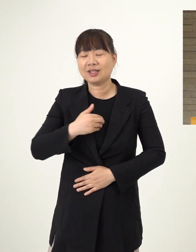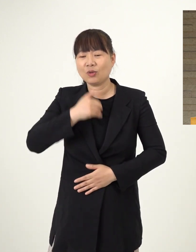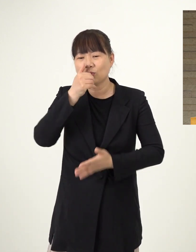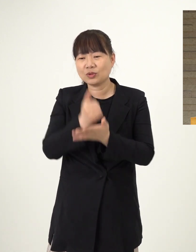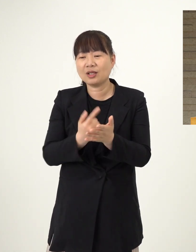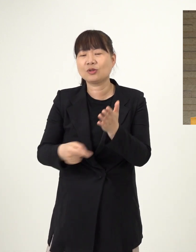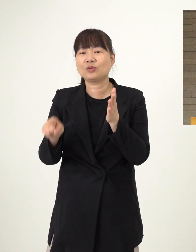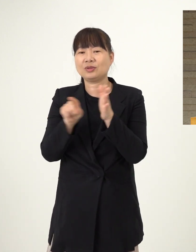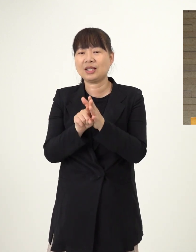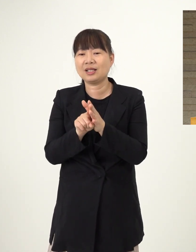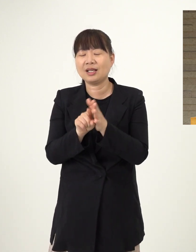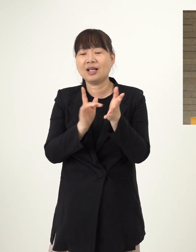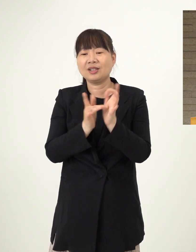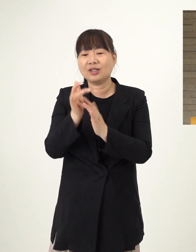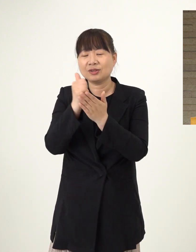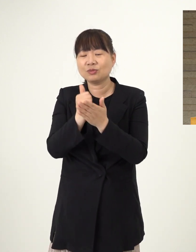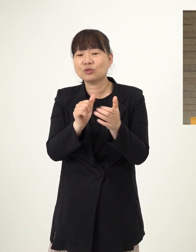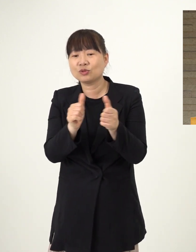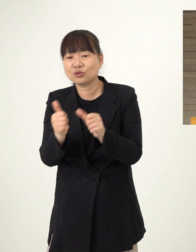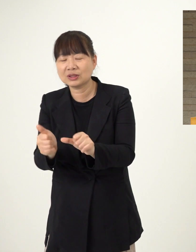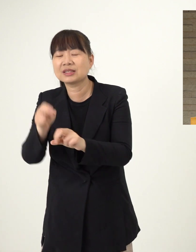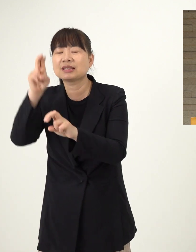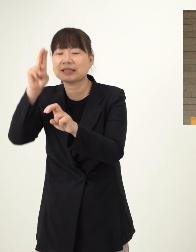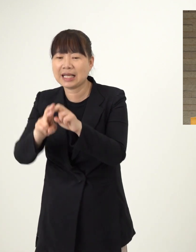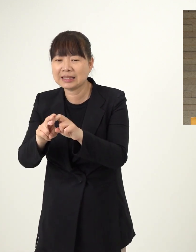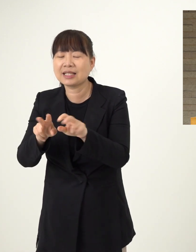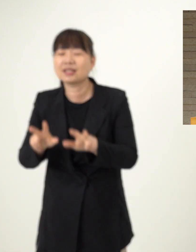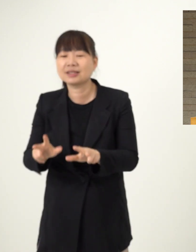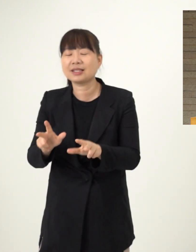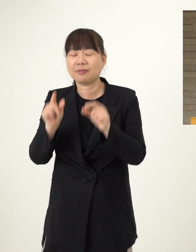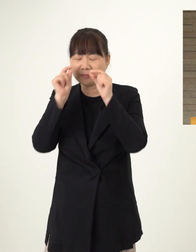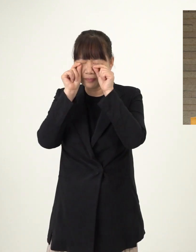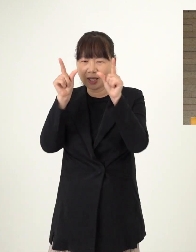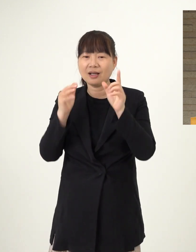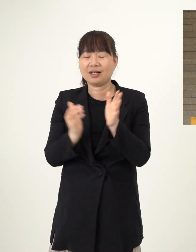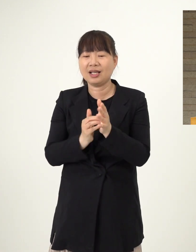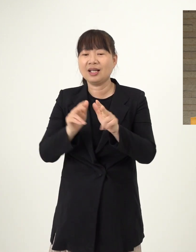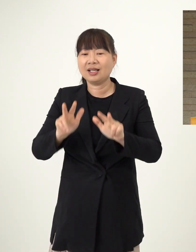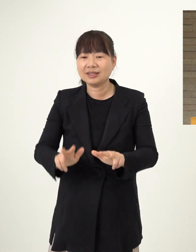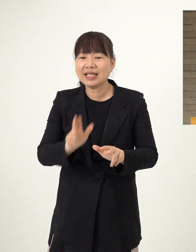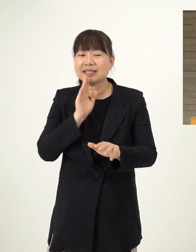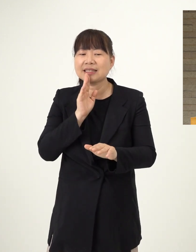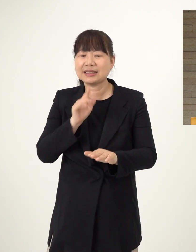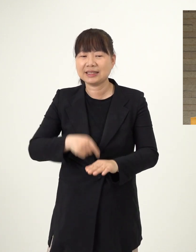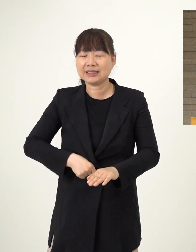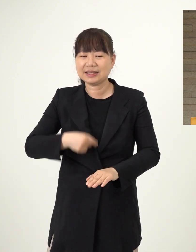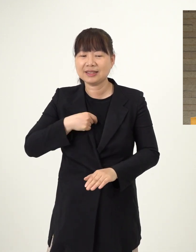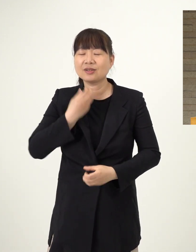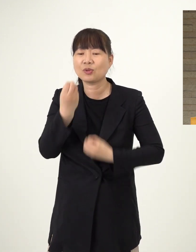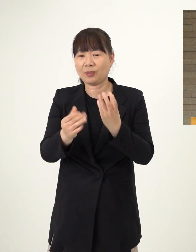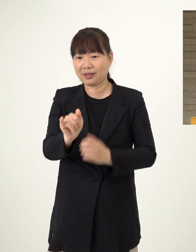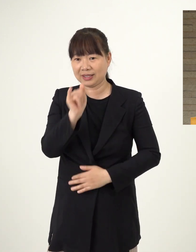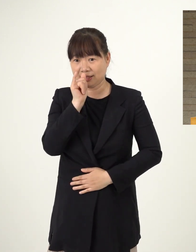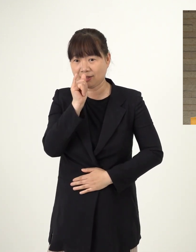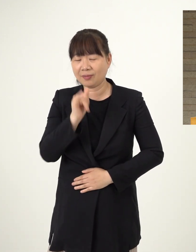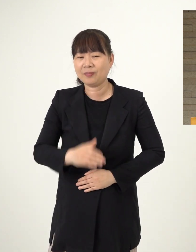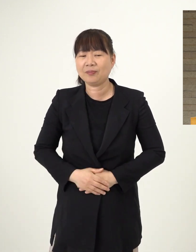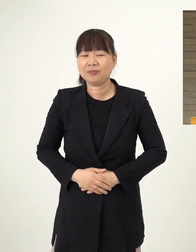위해 예수님이 죽으신 자리라는 걸 이제야 알았습니다. 이제야 진실이 고백합니다.